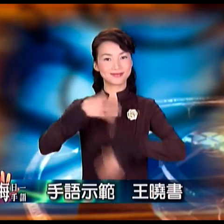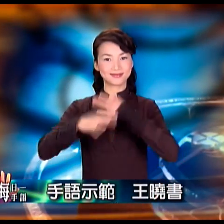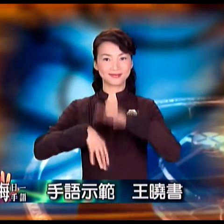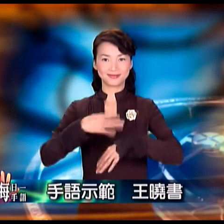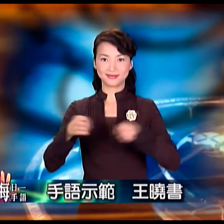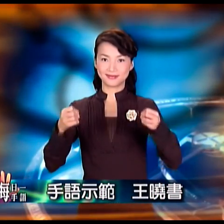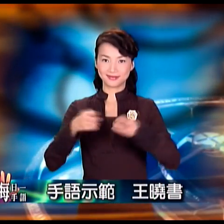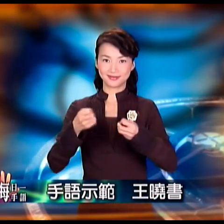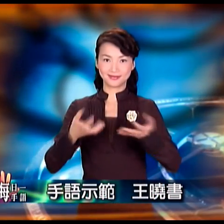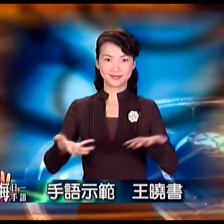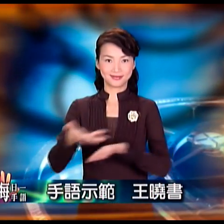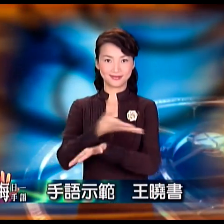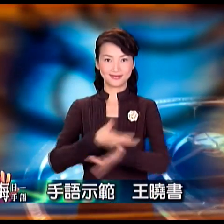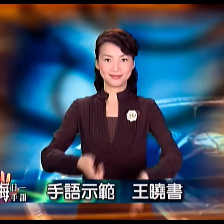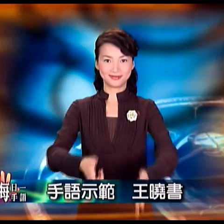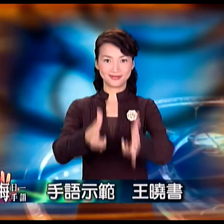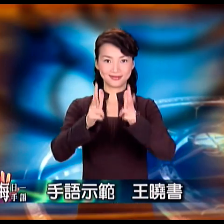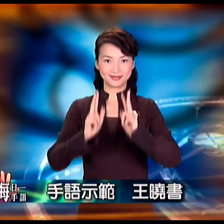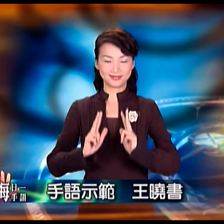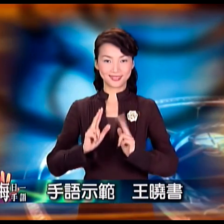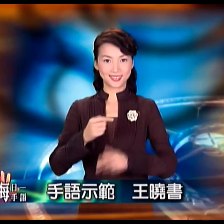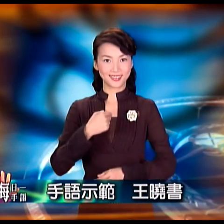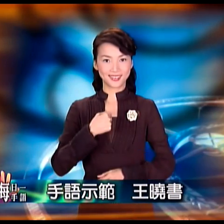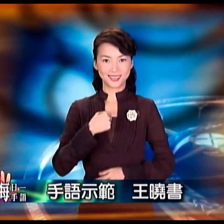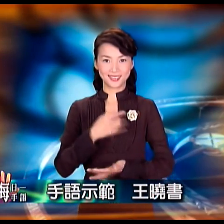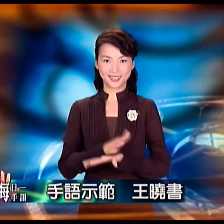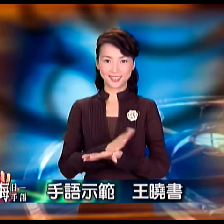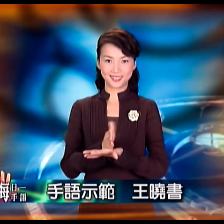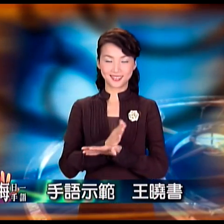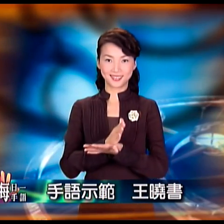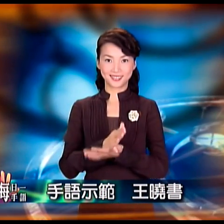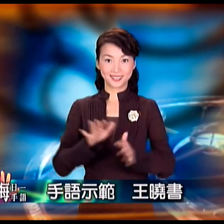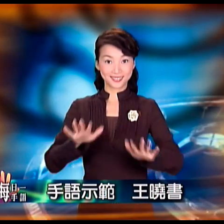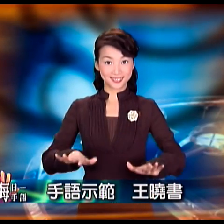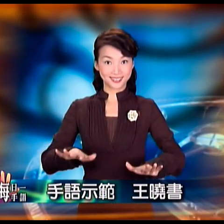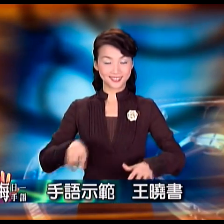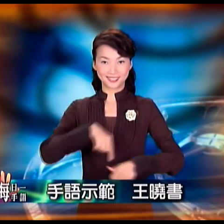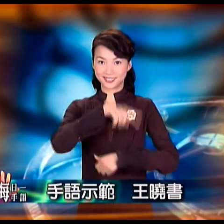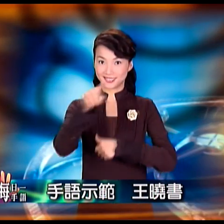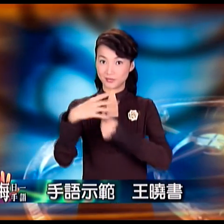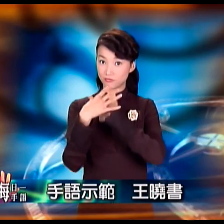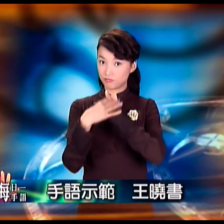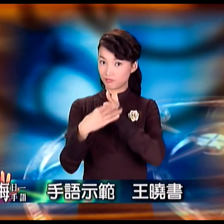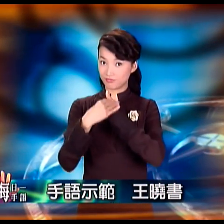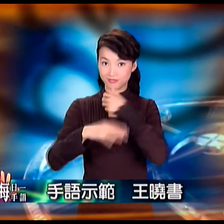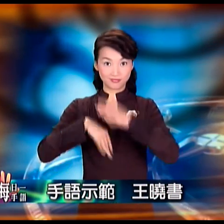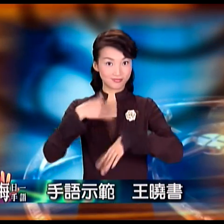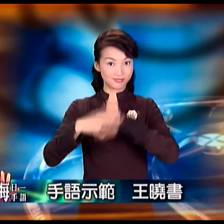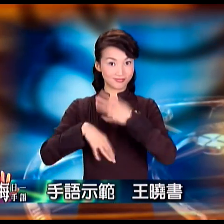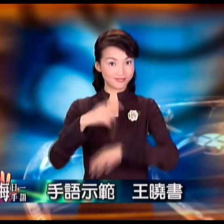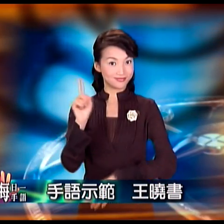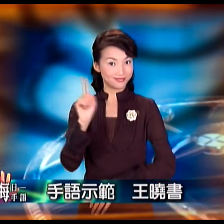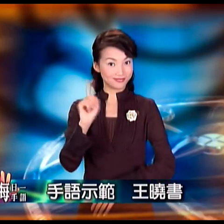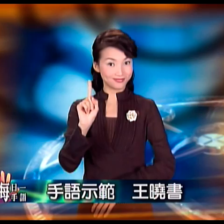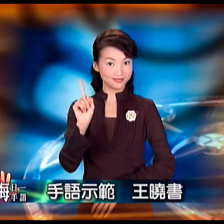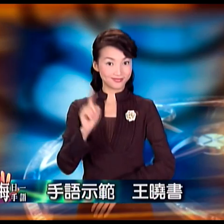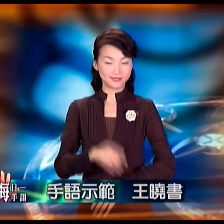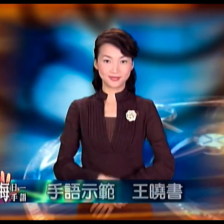动动双手，搭起无声的桥梁。我是王小舒，今天我们要来学跟生活有关的手